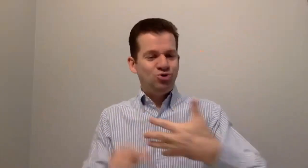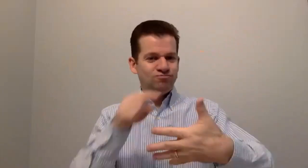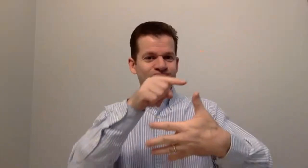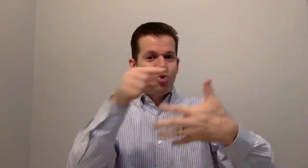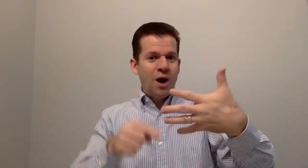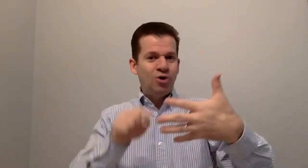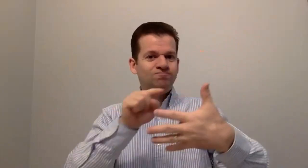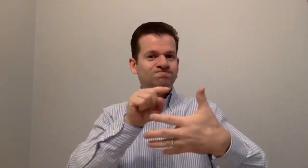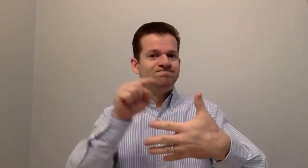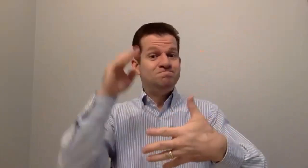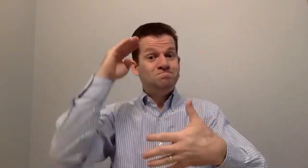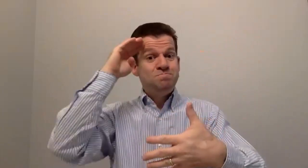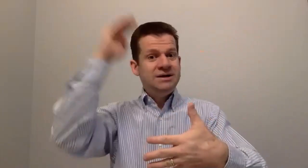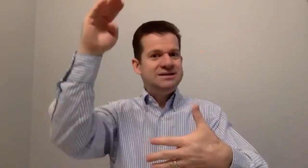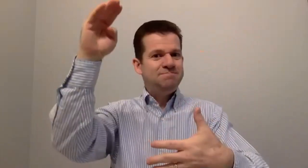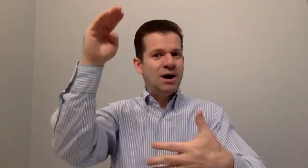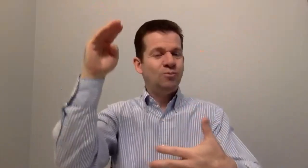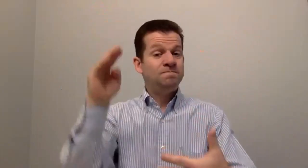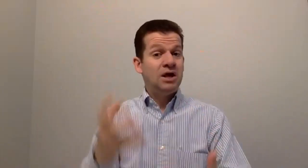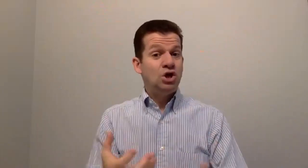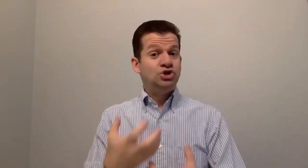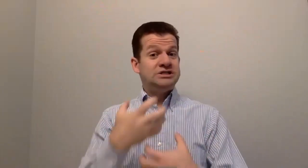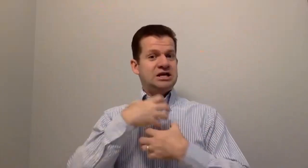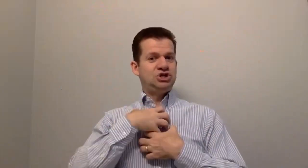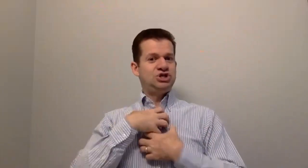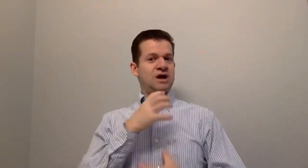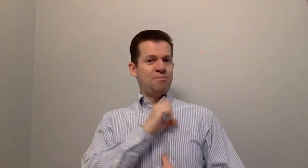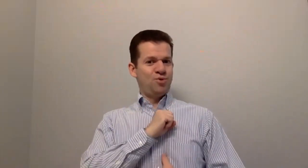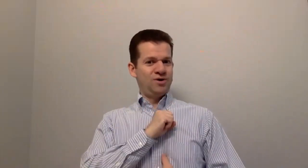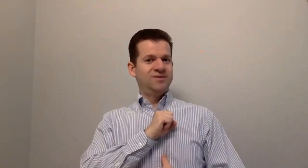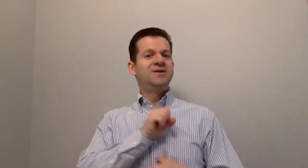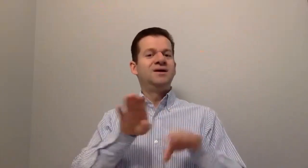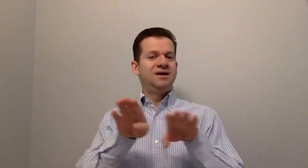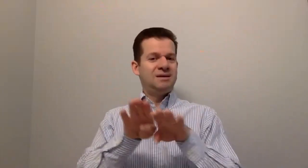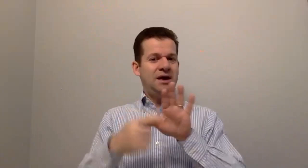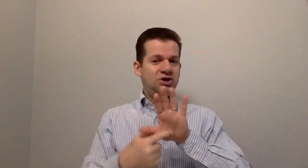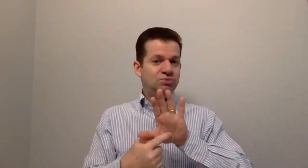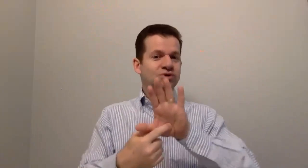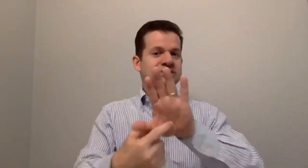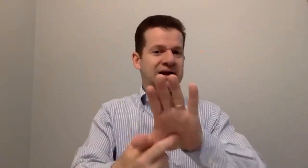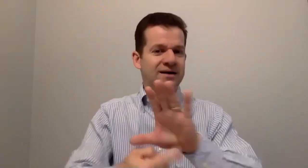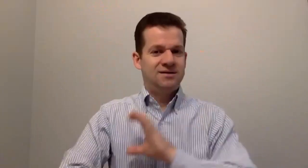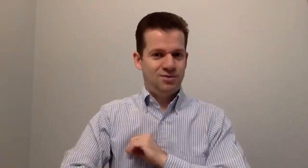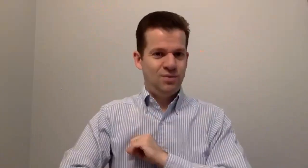jeito, qual? Principal, de sentir amor e também de mostrar o